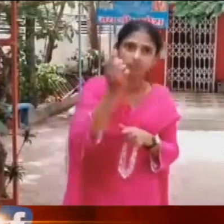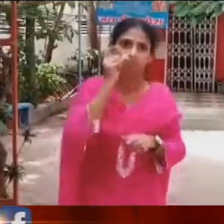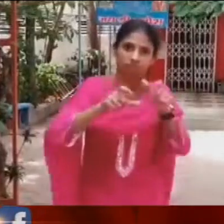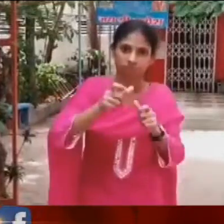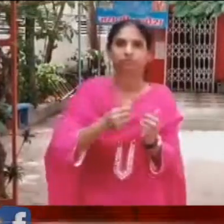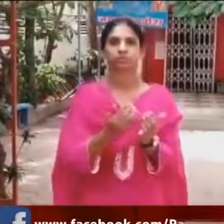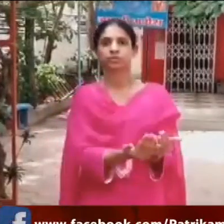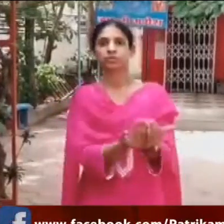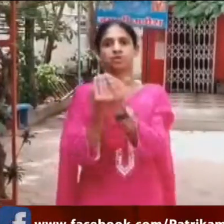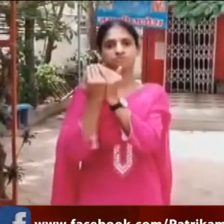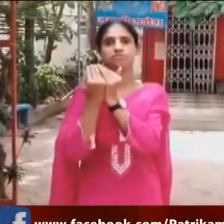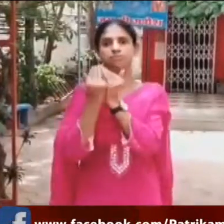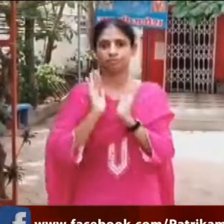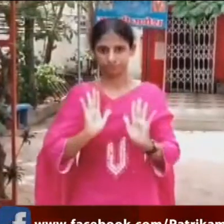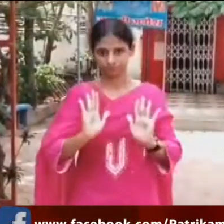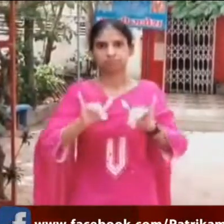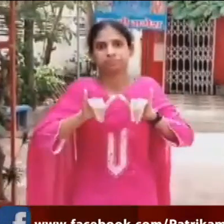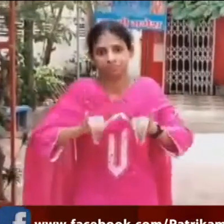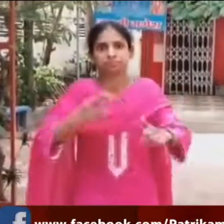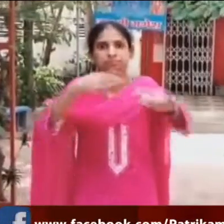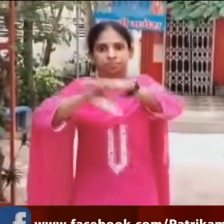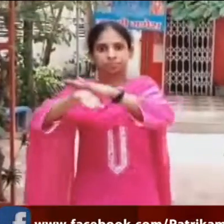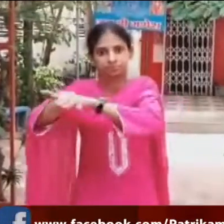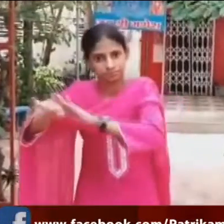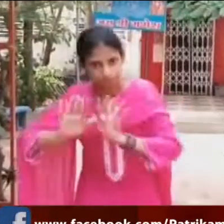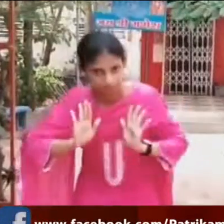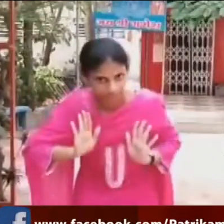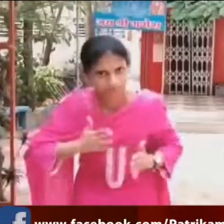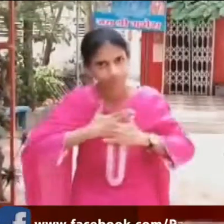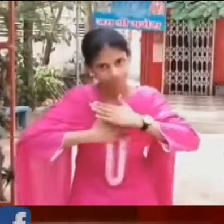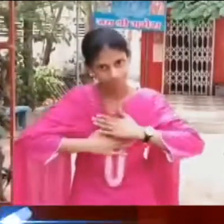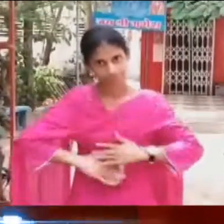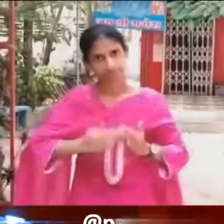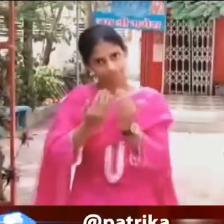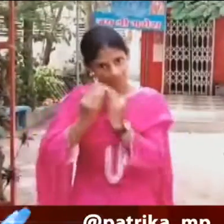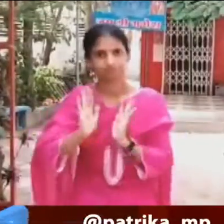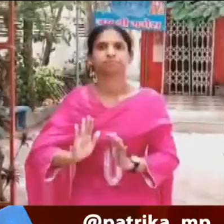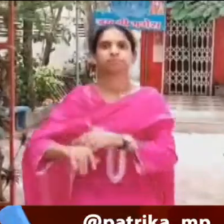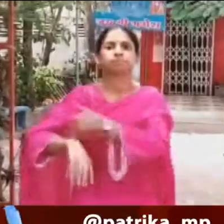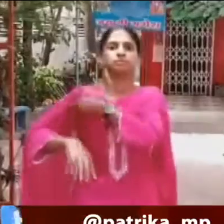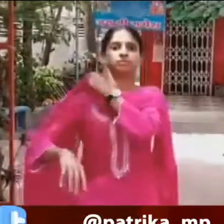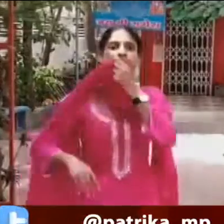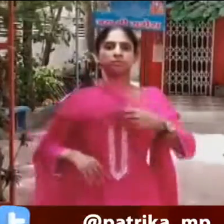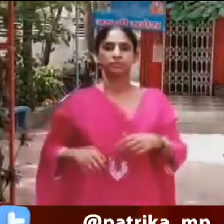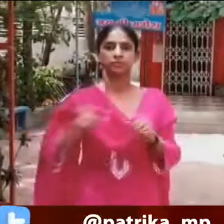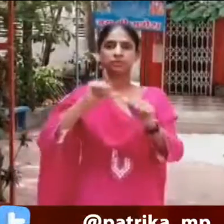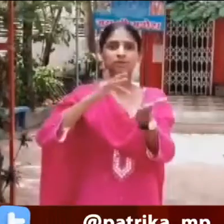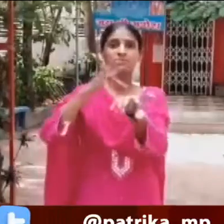लड़कियां और भी लड़के यहां पर सुरक्षा के साथ में सावधानीपूर्वक धैर्य के साथ रह रहे हैं कि यह